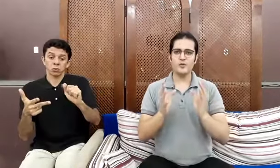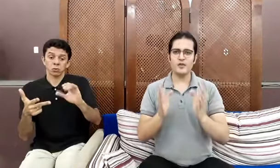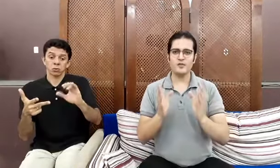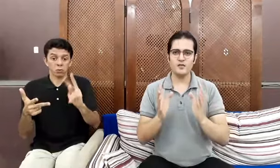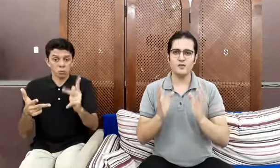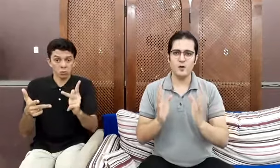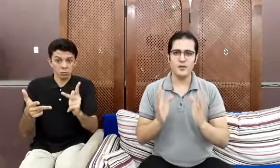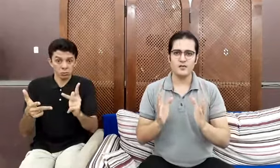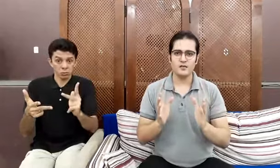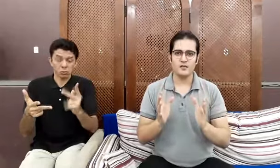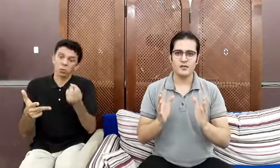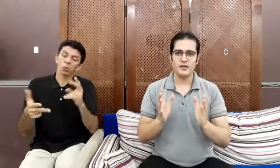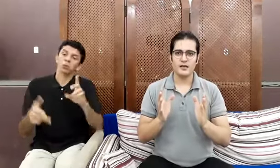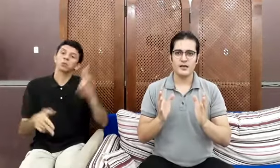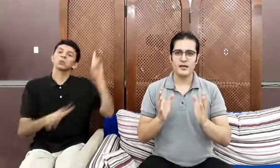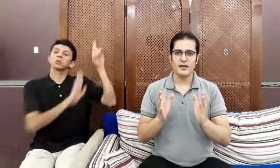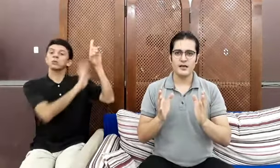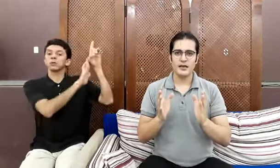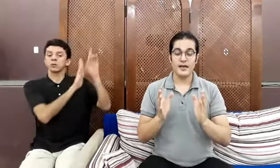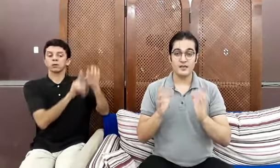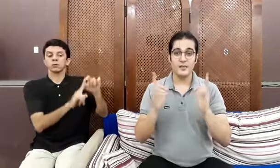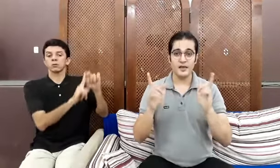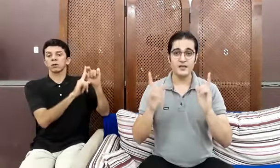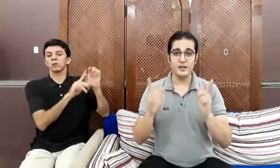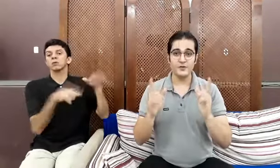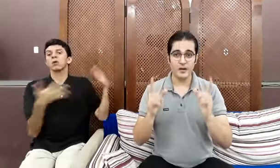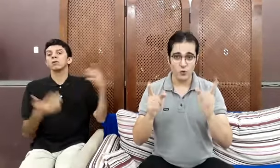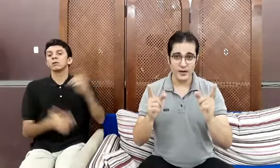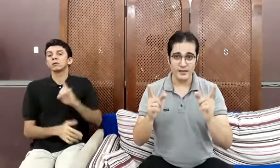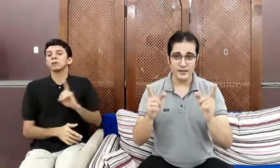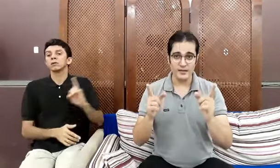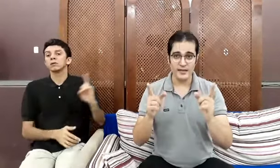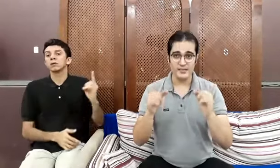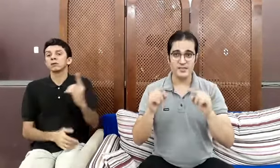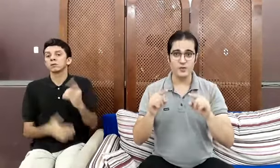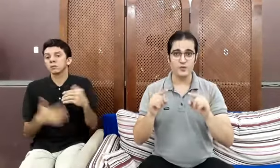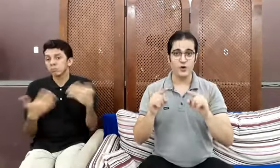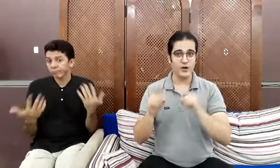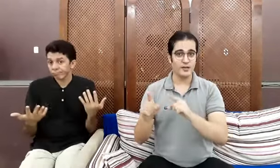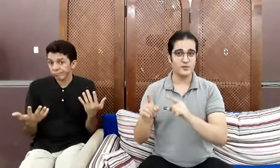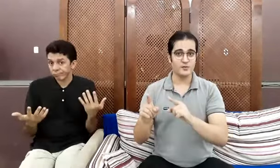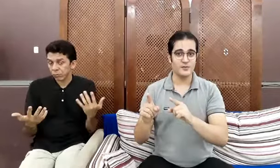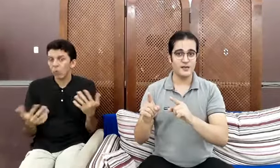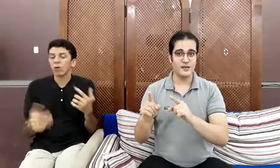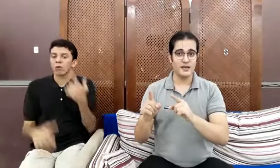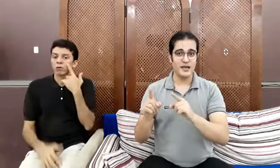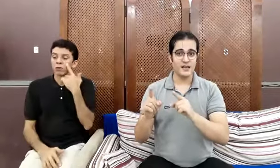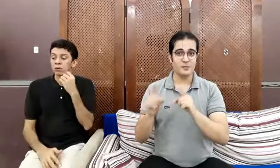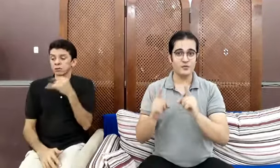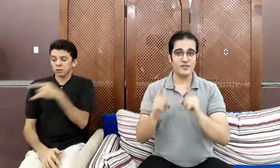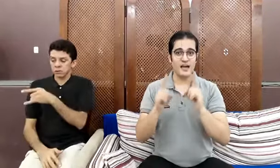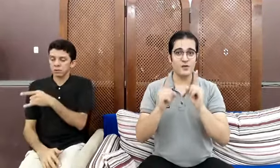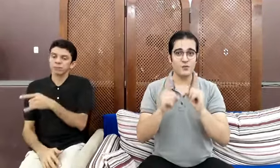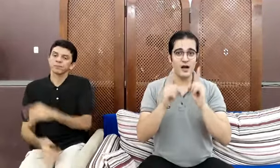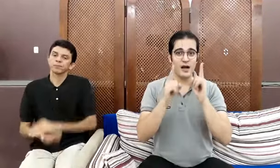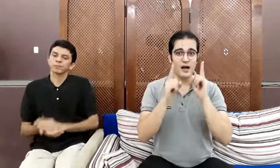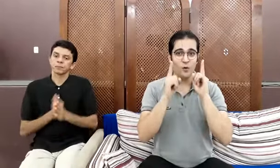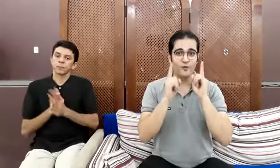Percebam que se esses homens receberem de Deus a cura que eles estão orando, as pessoas